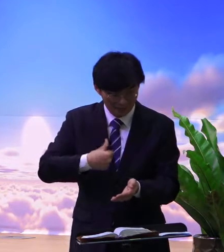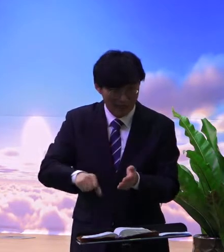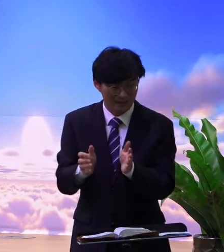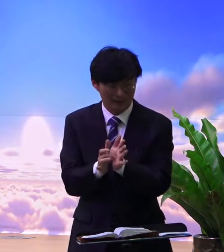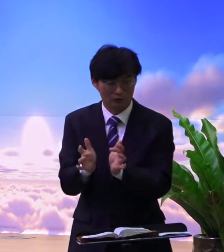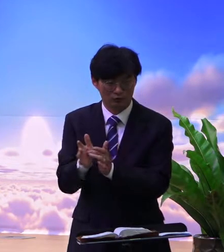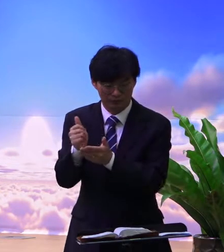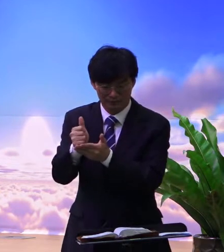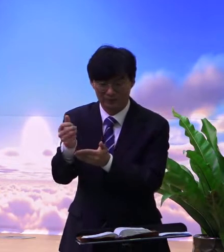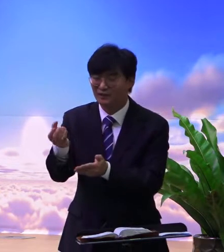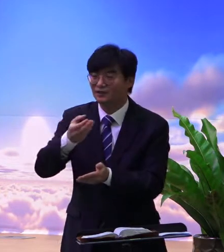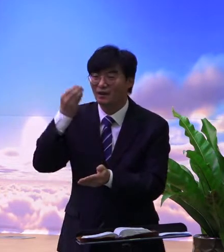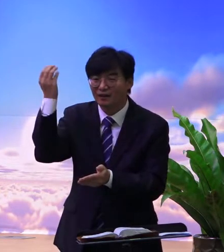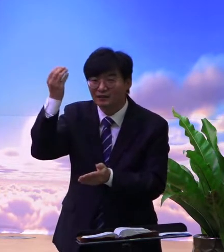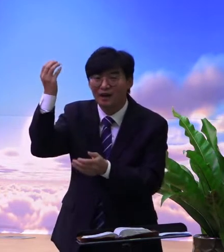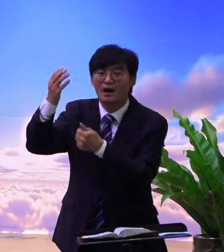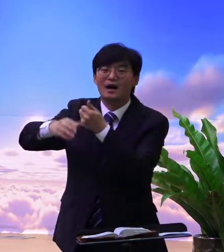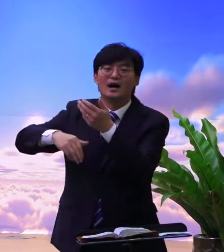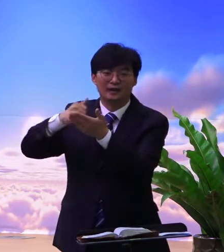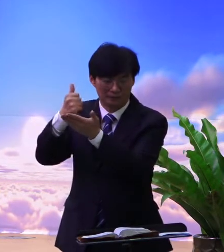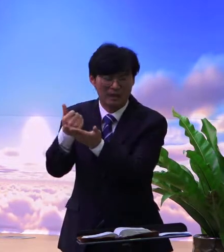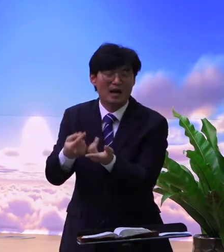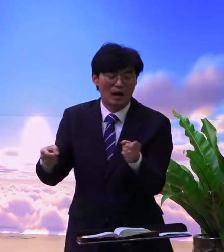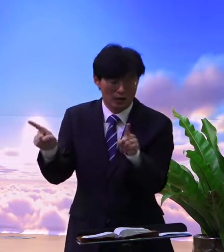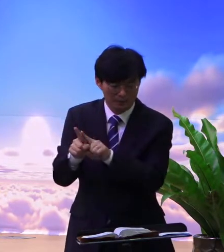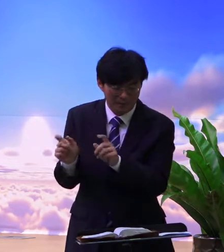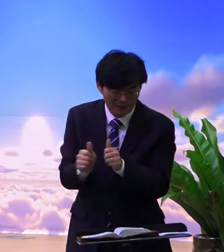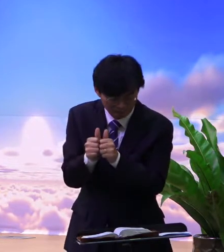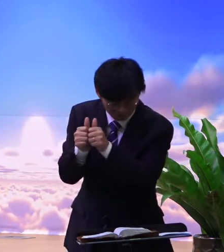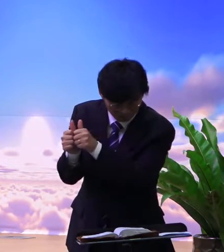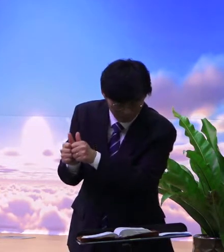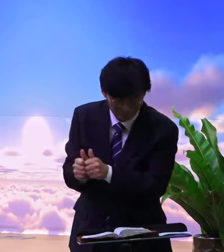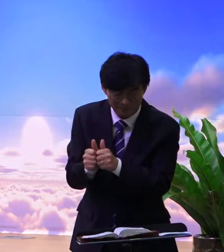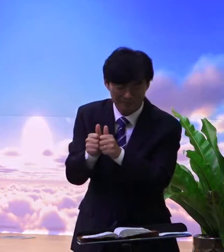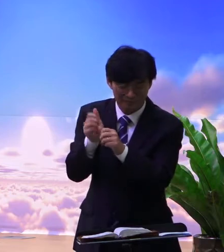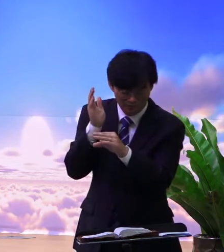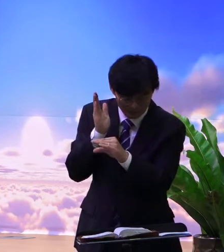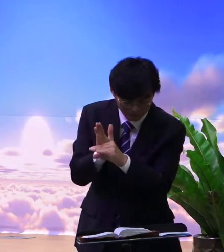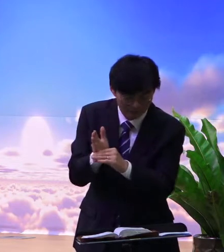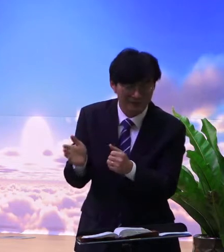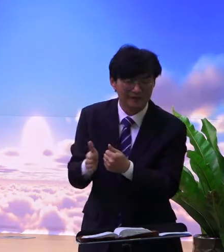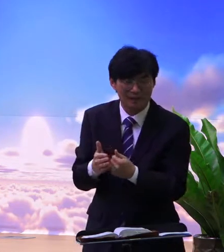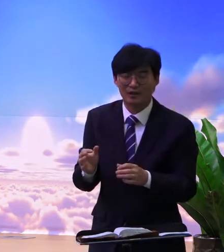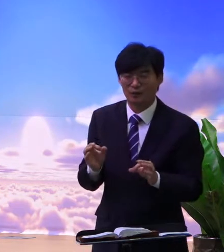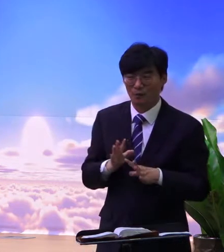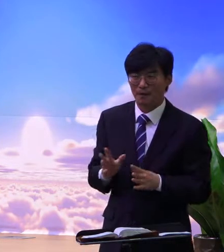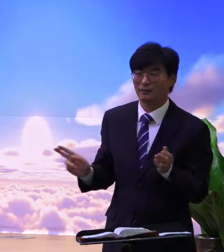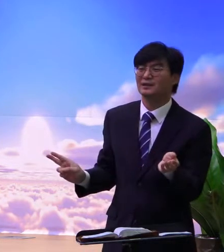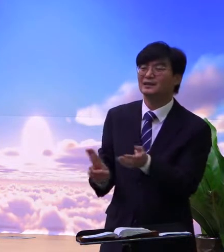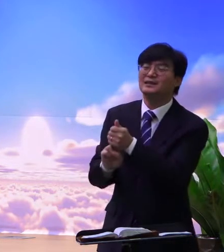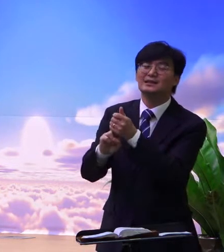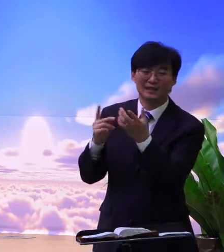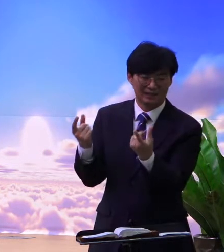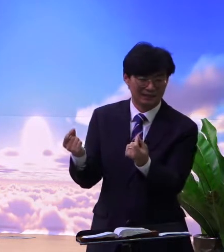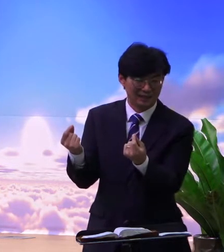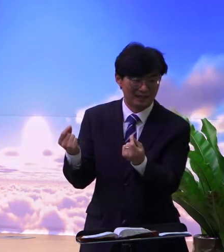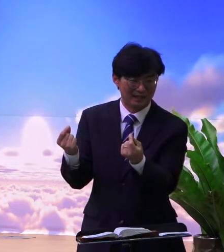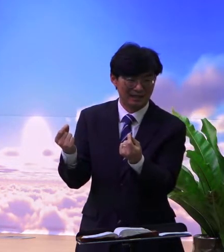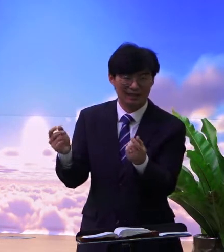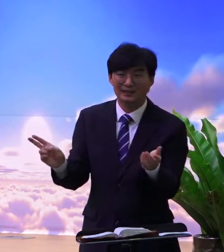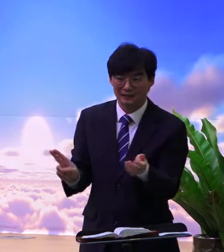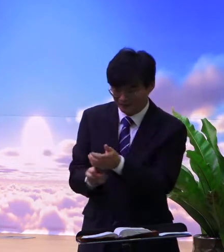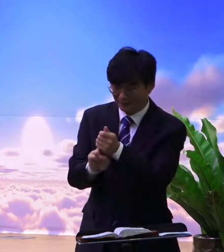피조물에 불과한 우리의 삶에 함께 하시니까 그 자체가 얼마나 놀라운 기적입니까? 우리는 그 기적